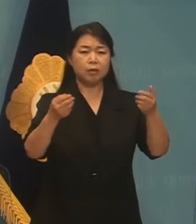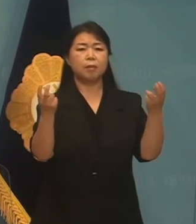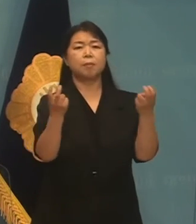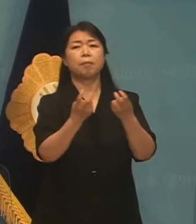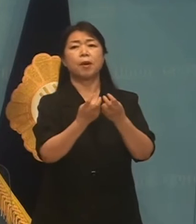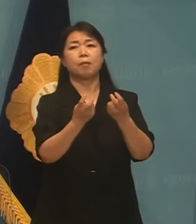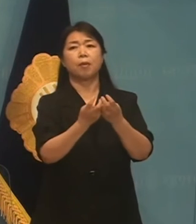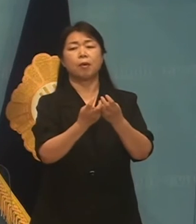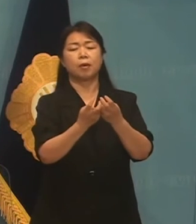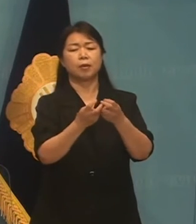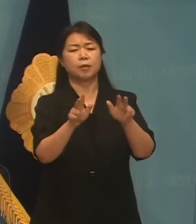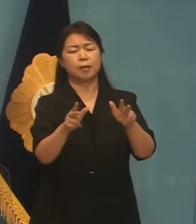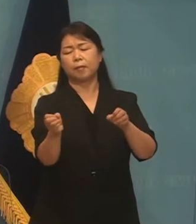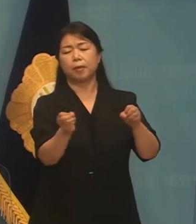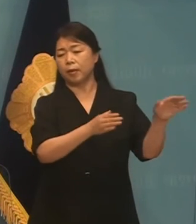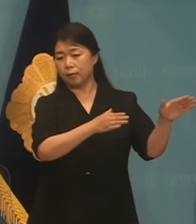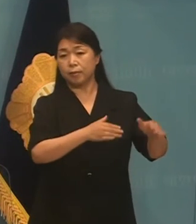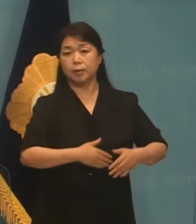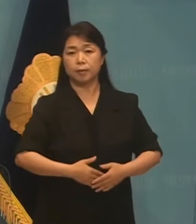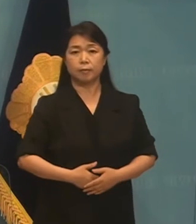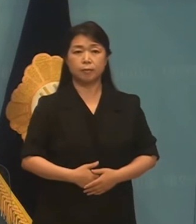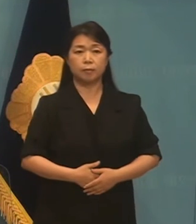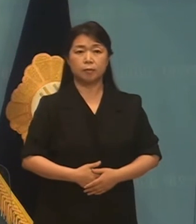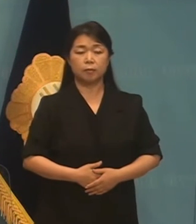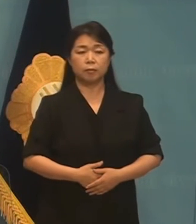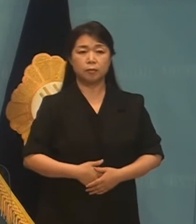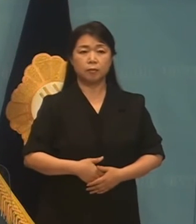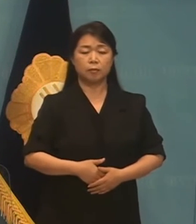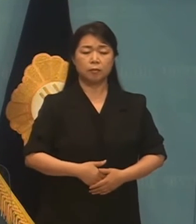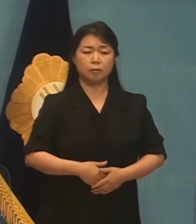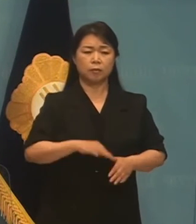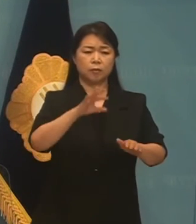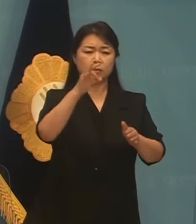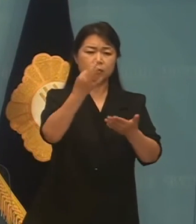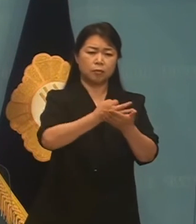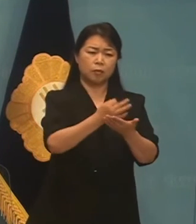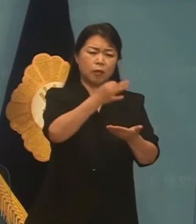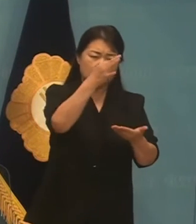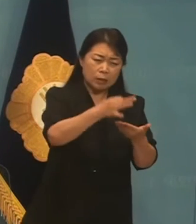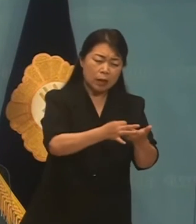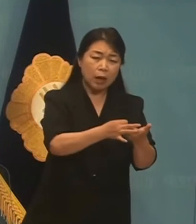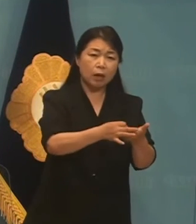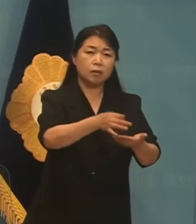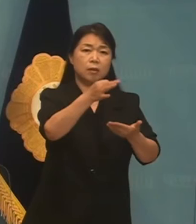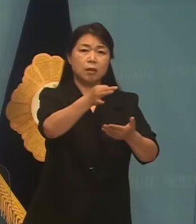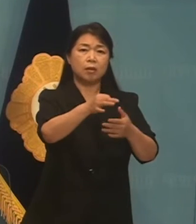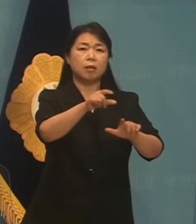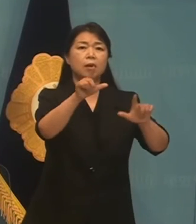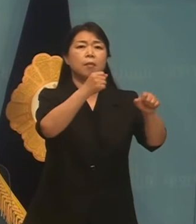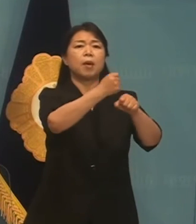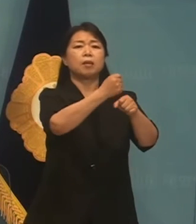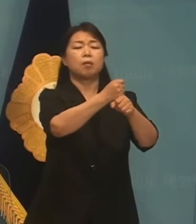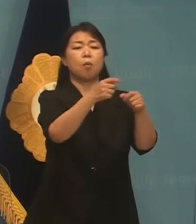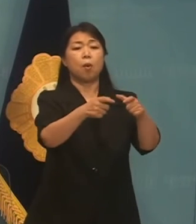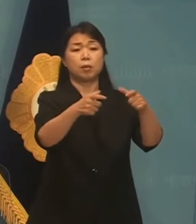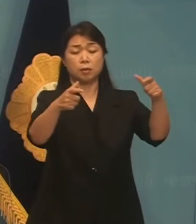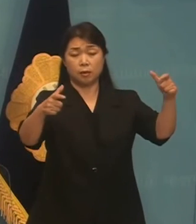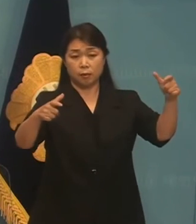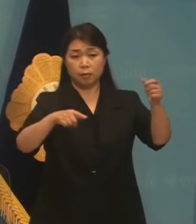정치노선에서 벗어나겠습니다. 저소득의 자산소득의 형성과